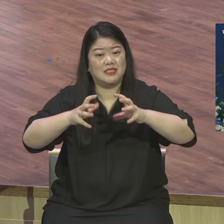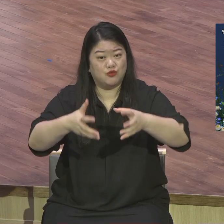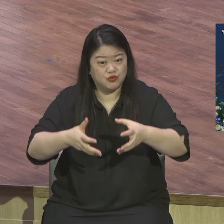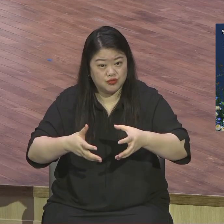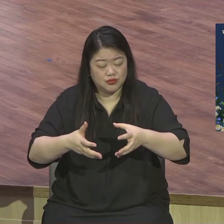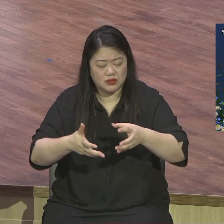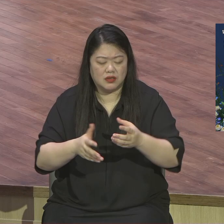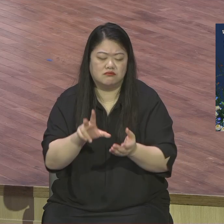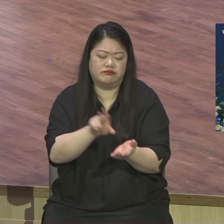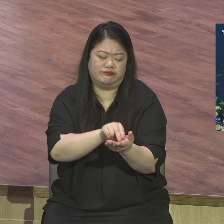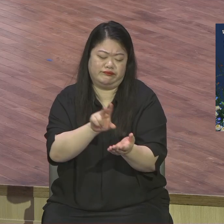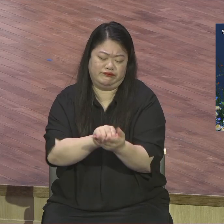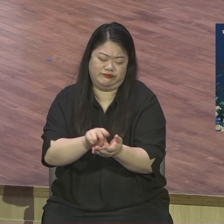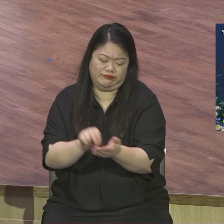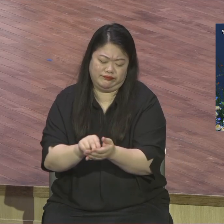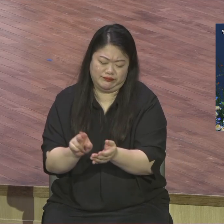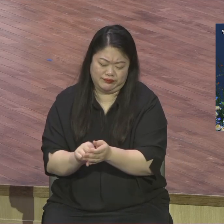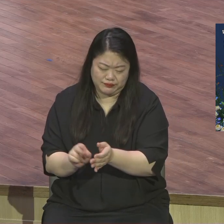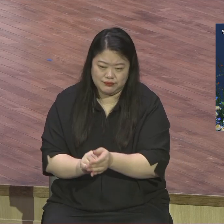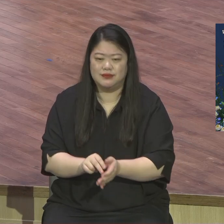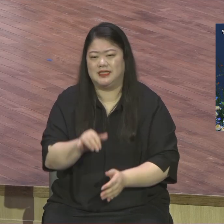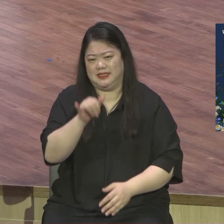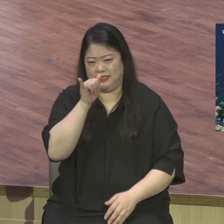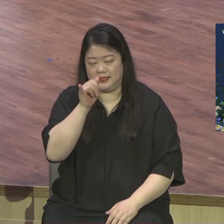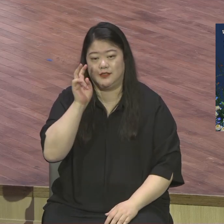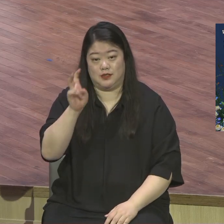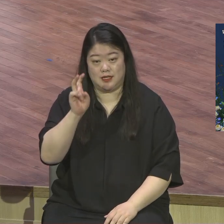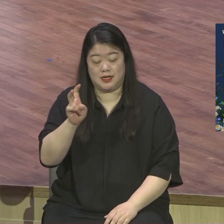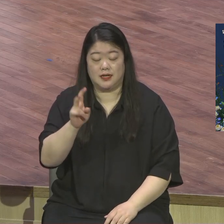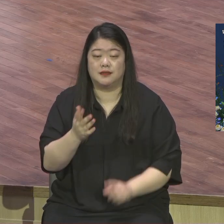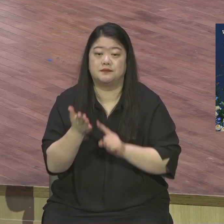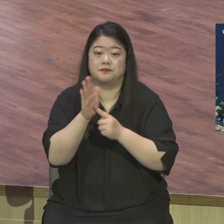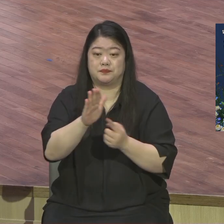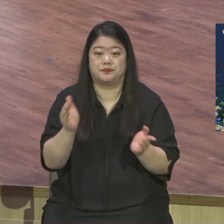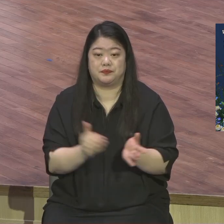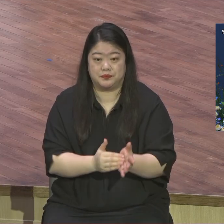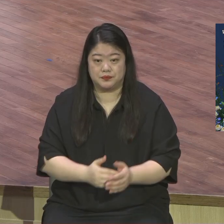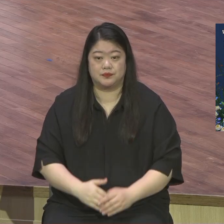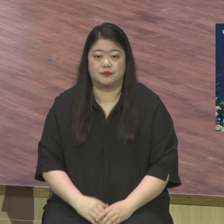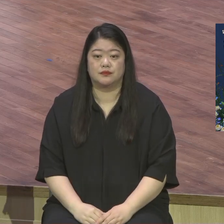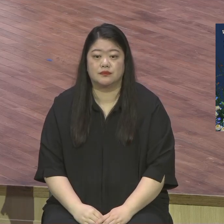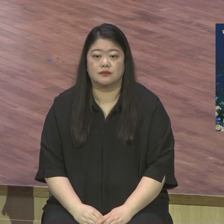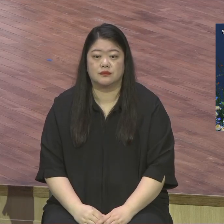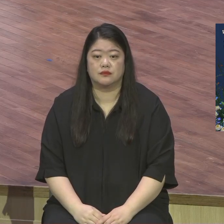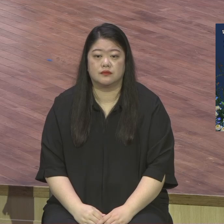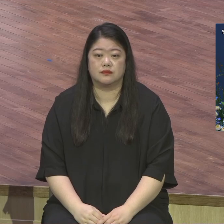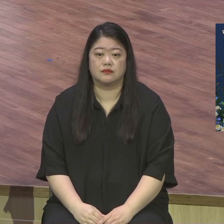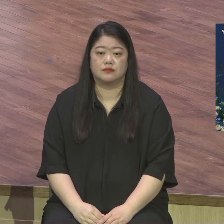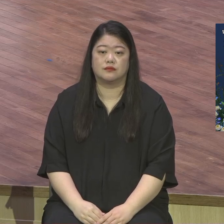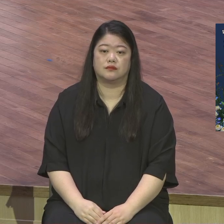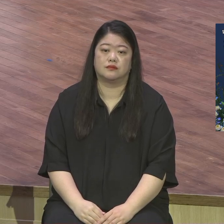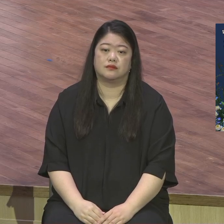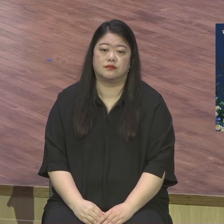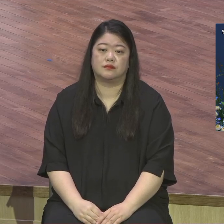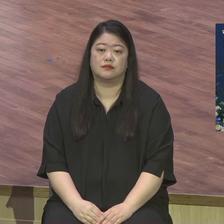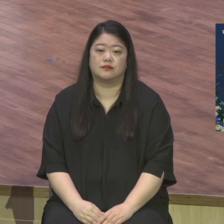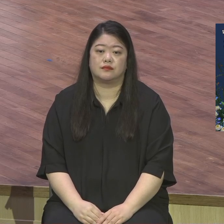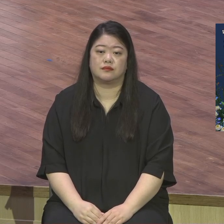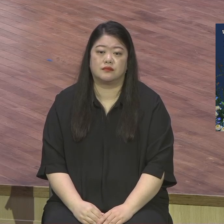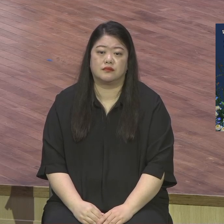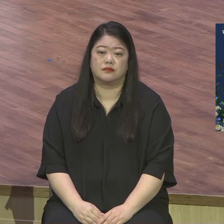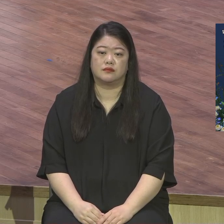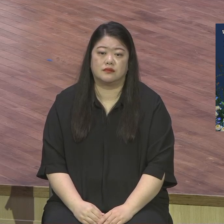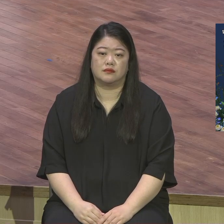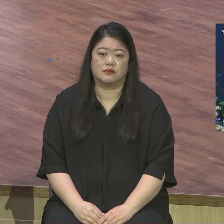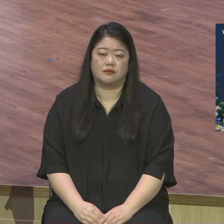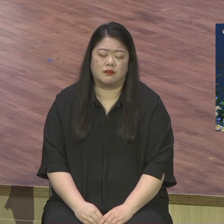것이다 난리와 난리 소문을 듣게 된다는 것은 또